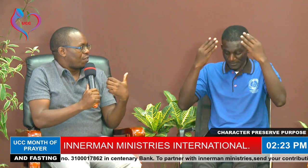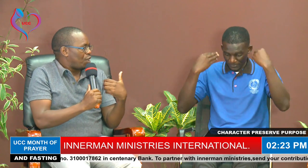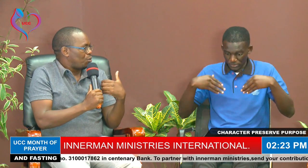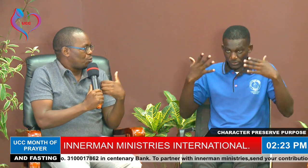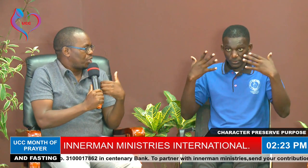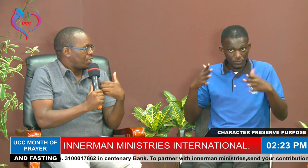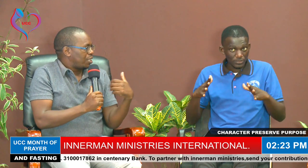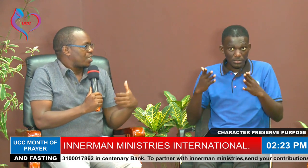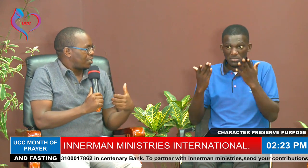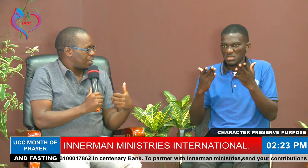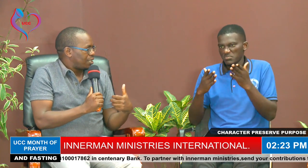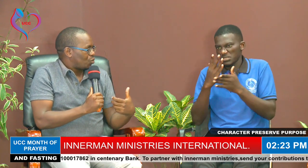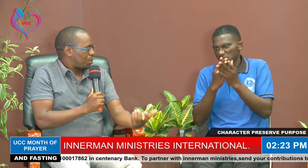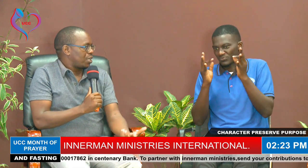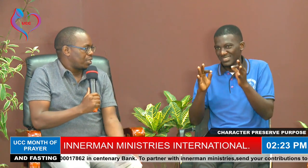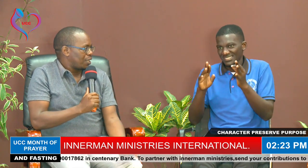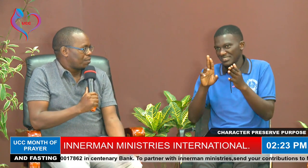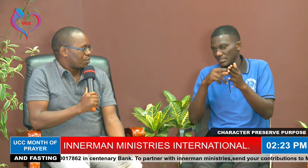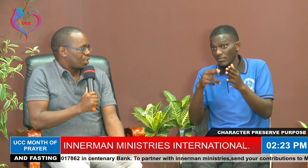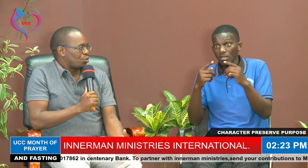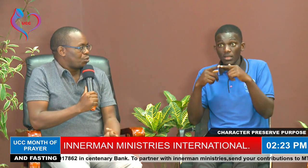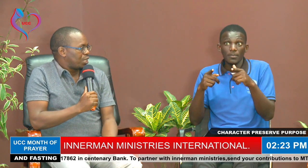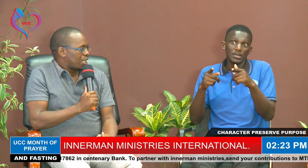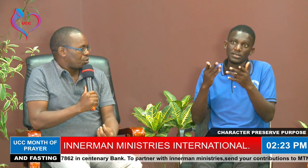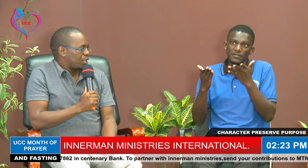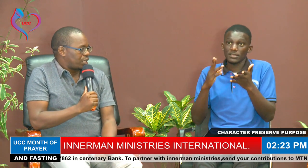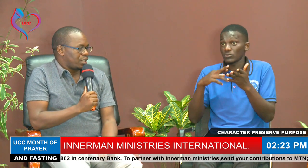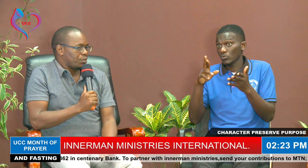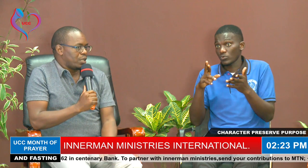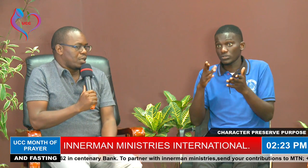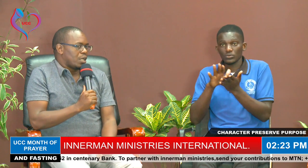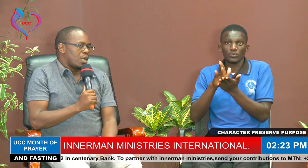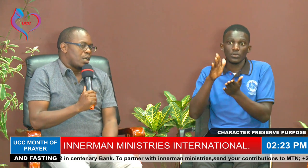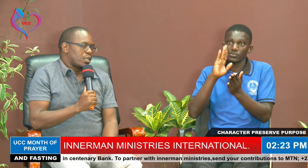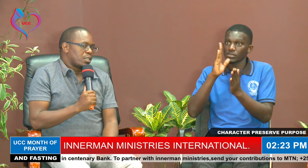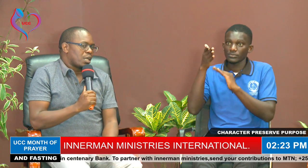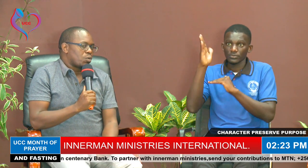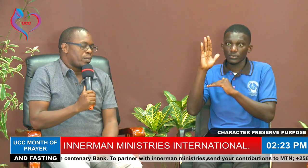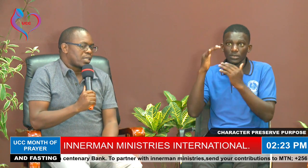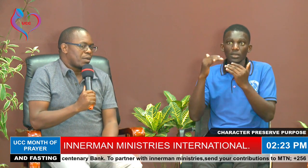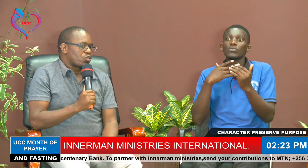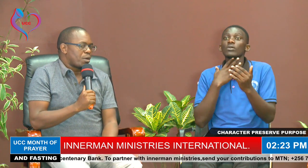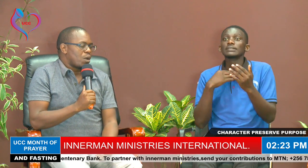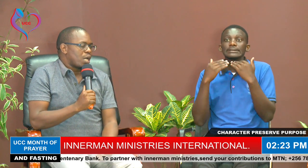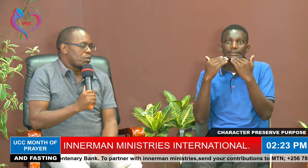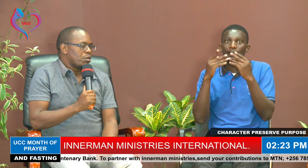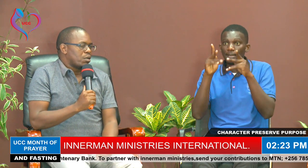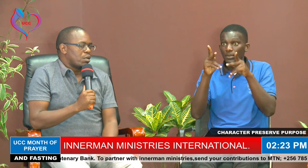ebitavaayo bulungi ni at least tubitereeza. Amina. Ekyo tutudiza Katonda ekitiibwa. Ninjagala okwebaza abantu abawaayo